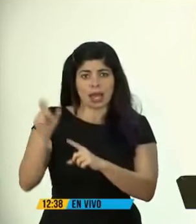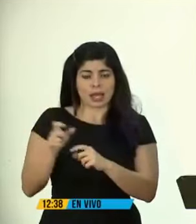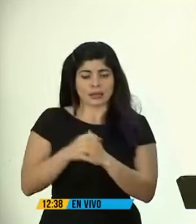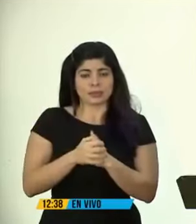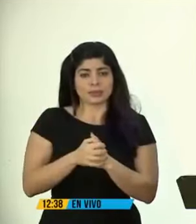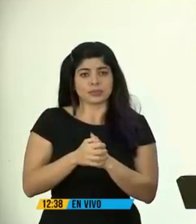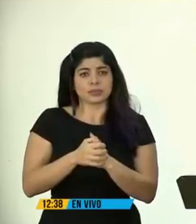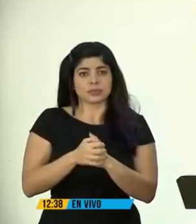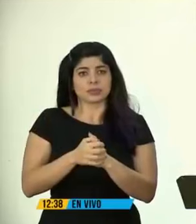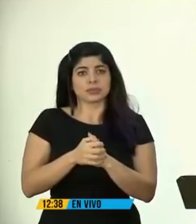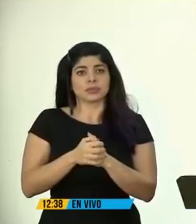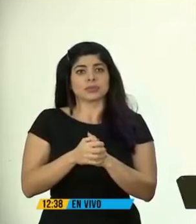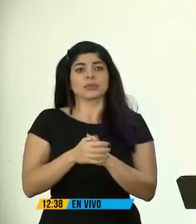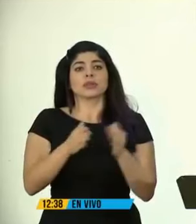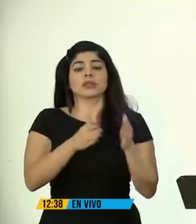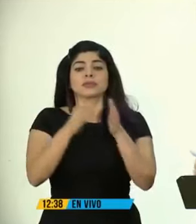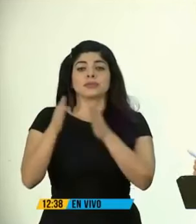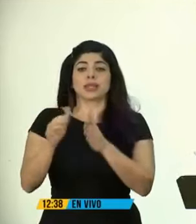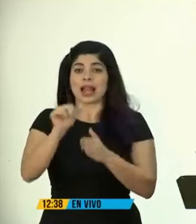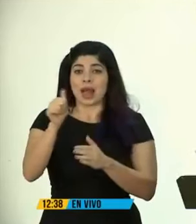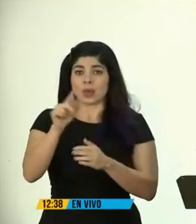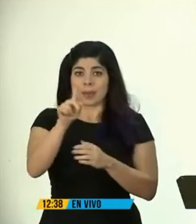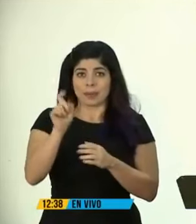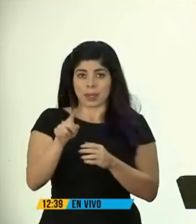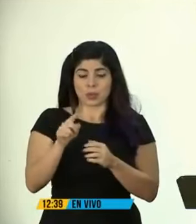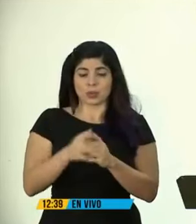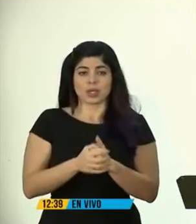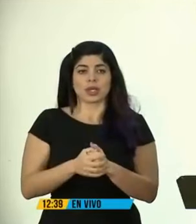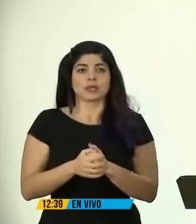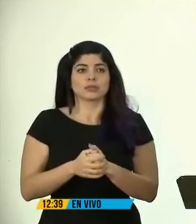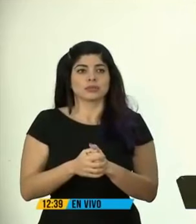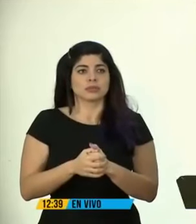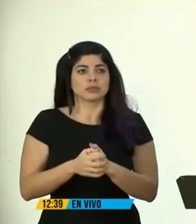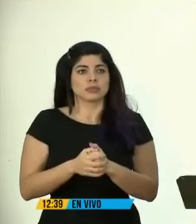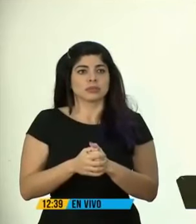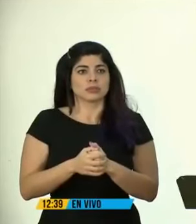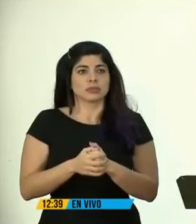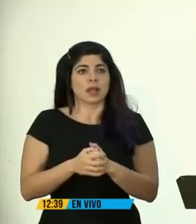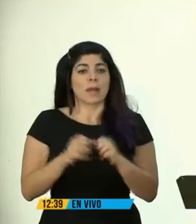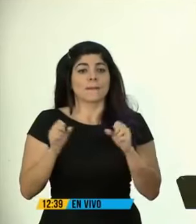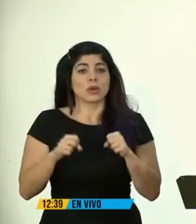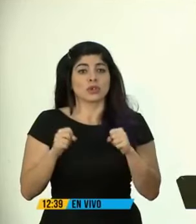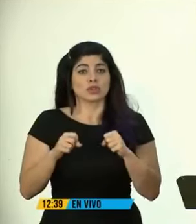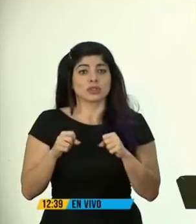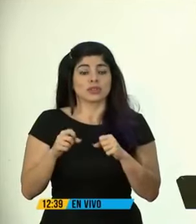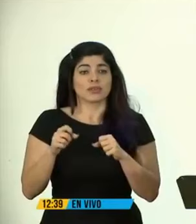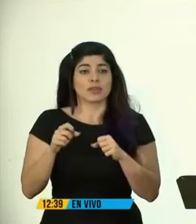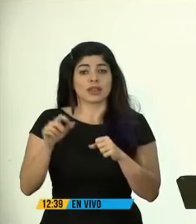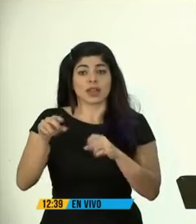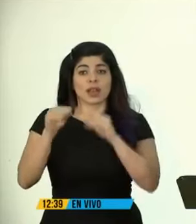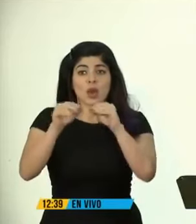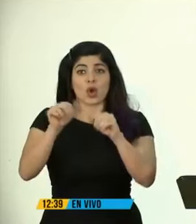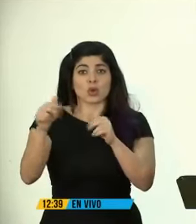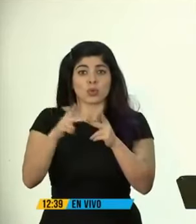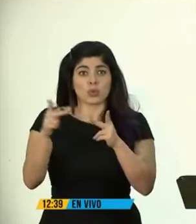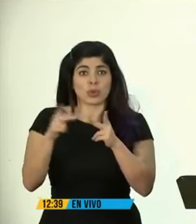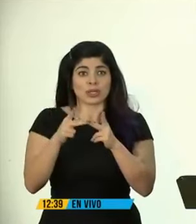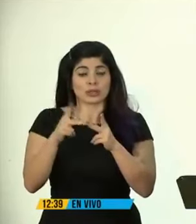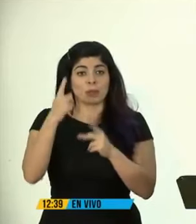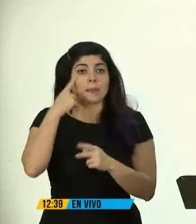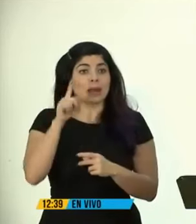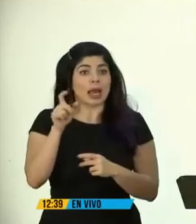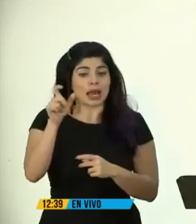mismo. En cuanto a la otra pregunta, era la posibilidad de colocación en algún otro lado para